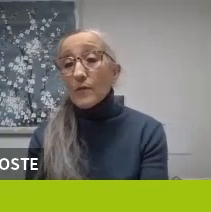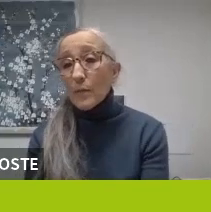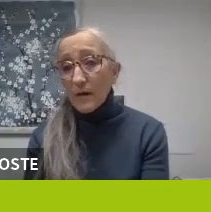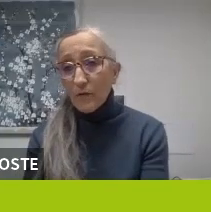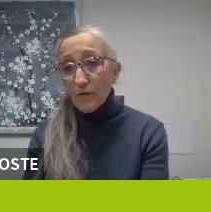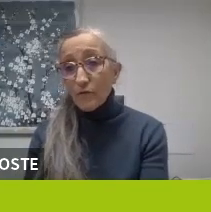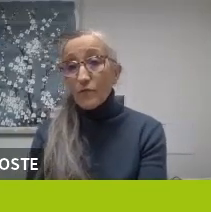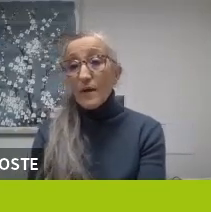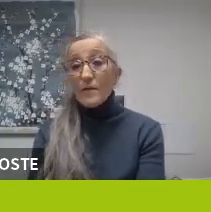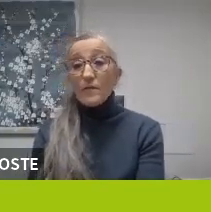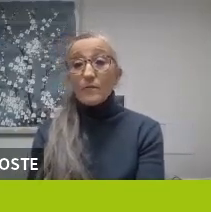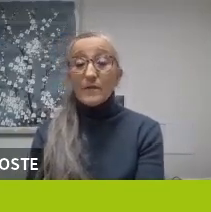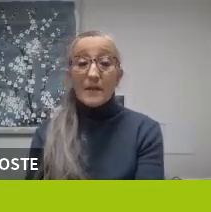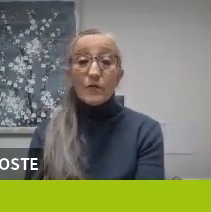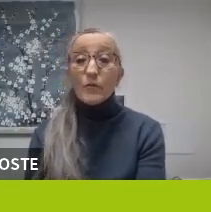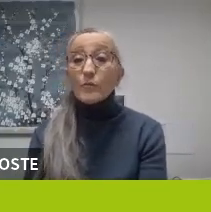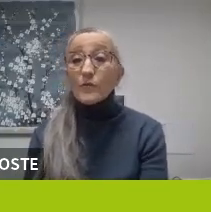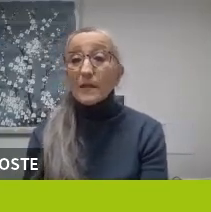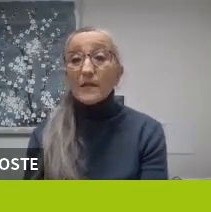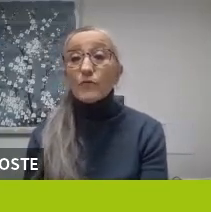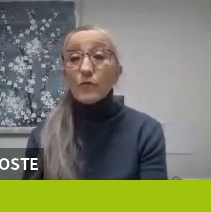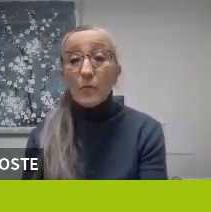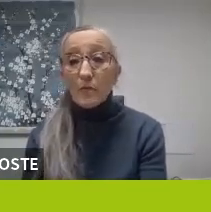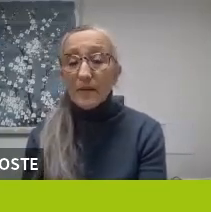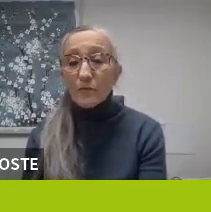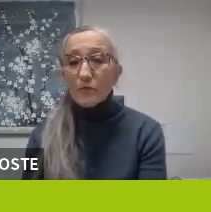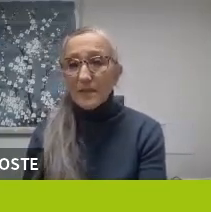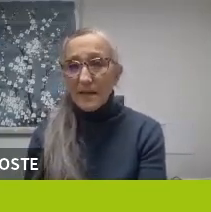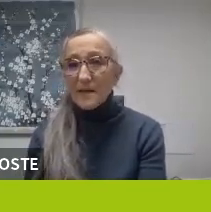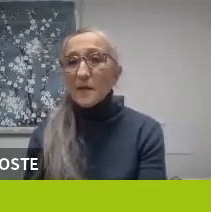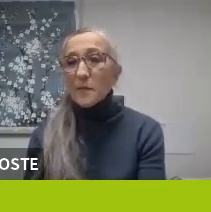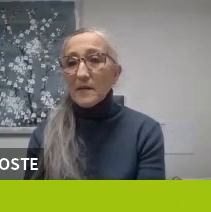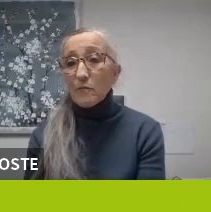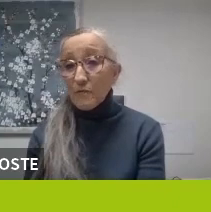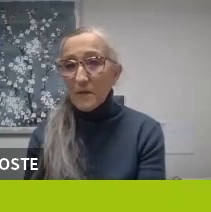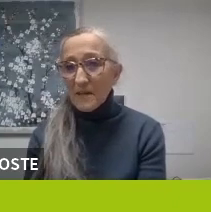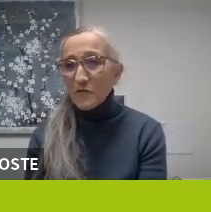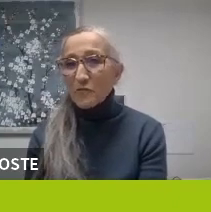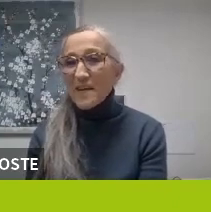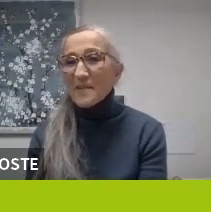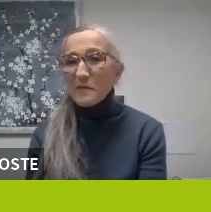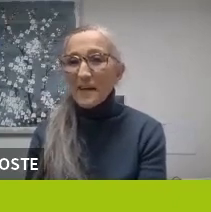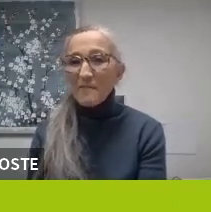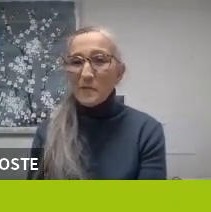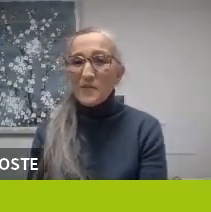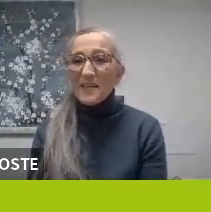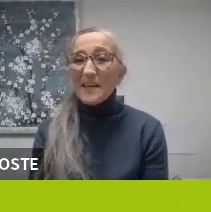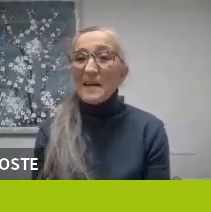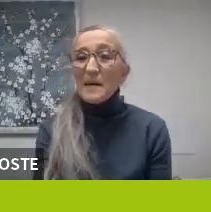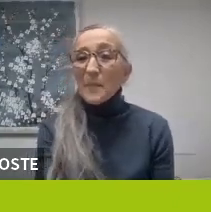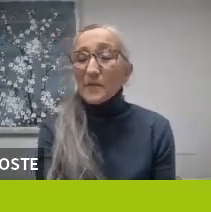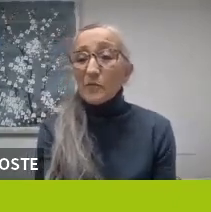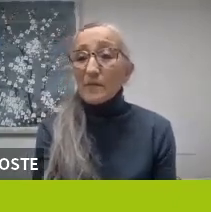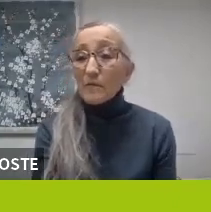de collaborateurs sourds. Alors, vous allez sûrement vous poser la question de comment fait-on au quotidien? Eh bien, on fait bien les choses. On arrive à